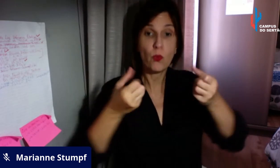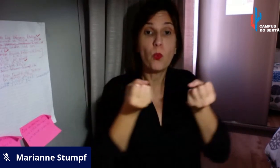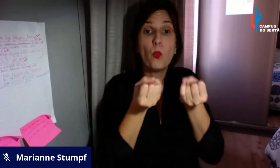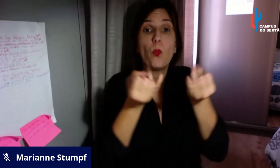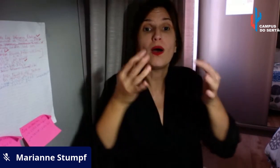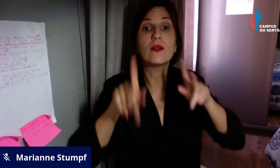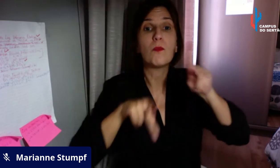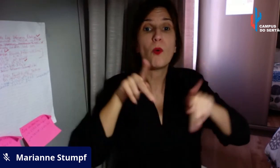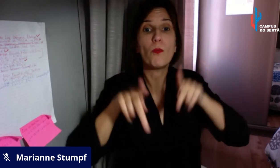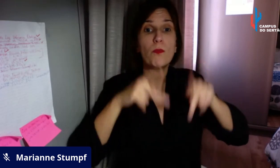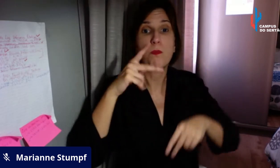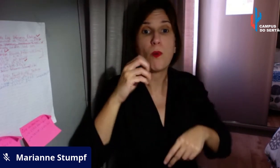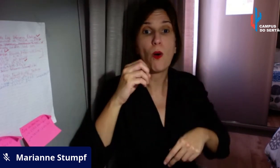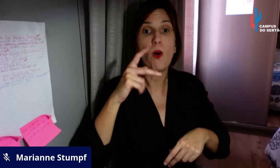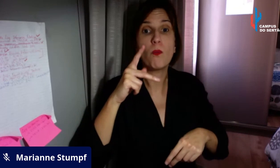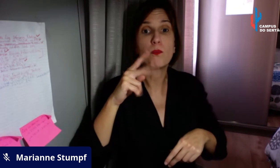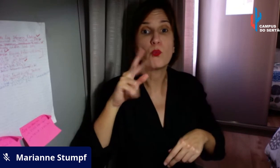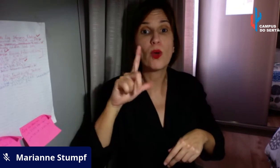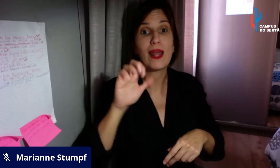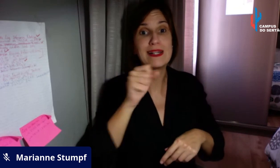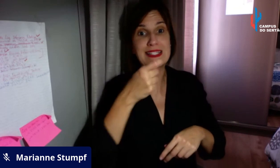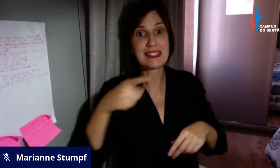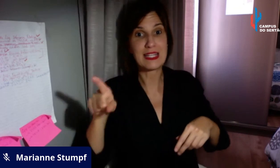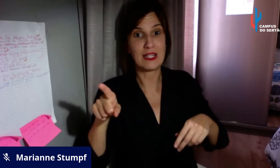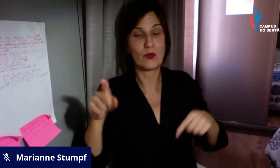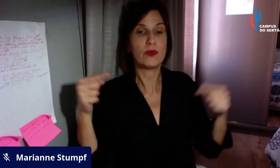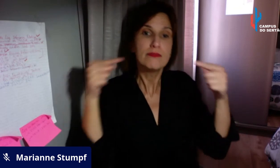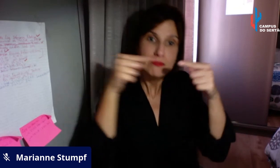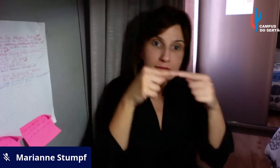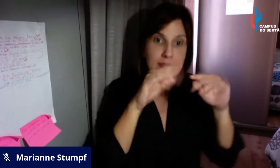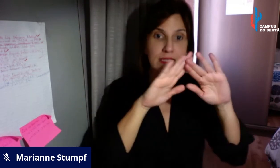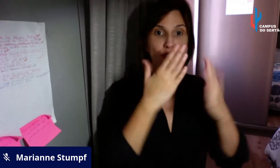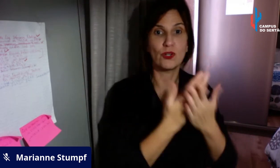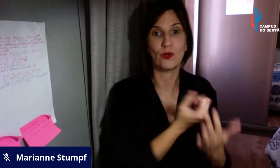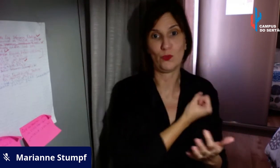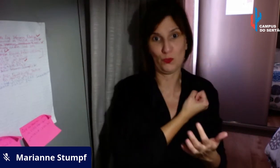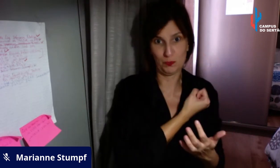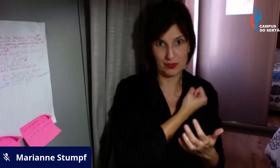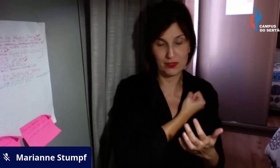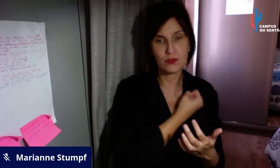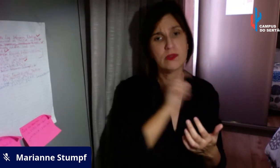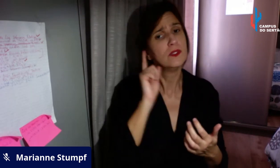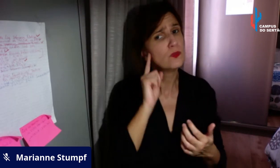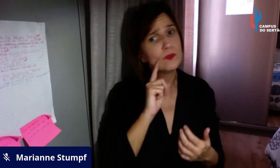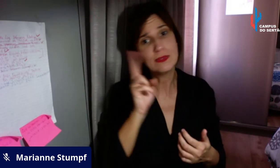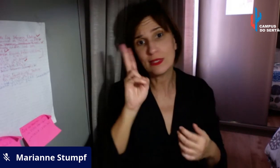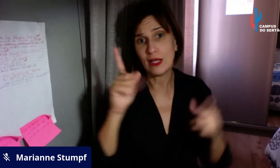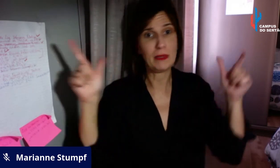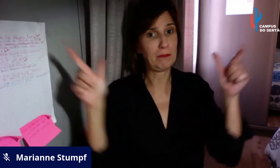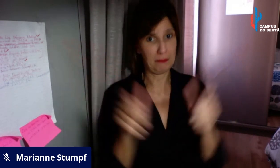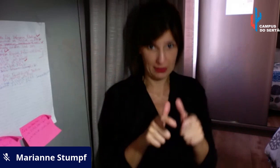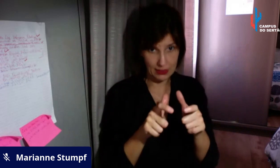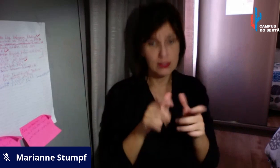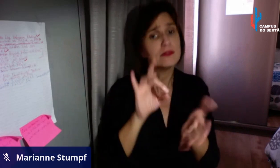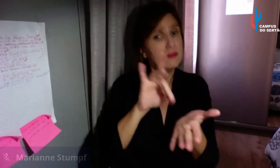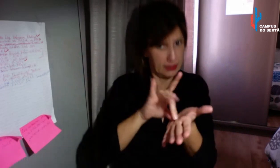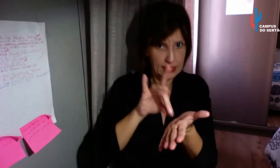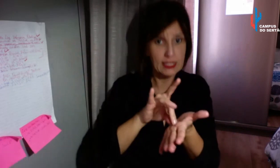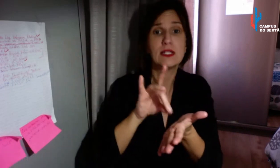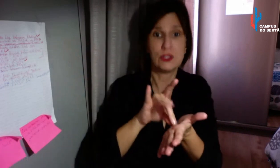né? Em cidades maiores, de acordo com a quantidade da população, né,